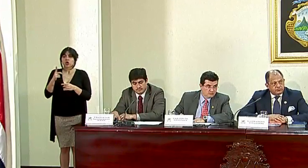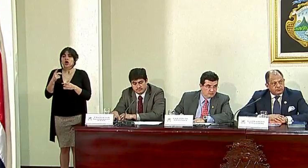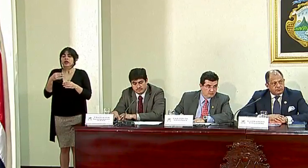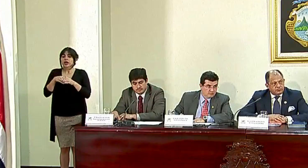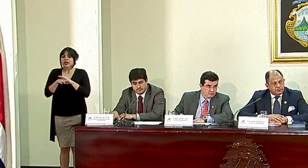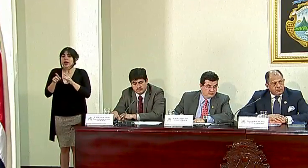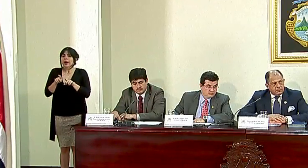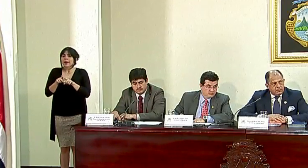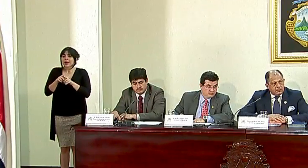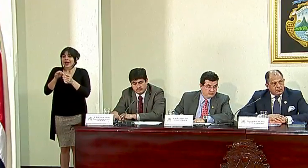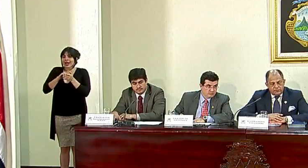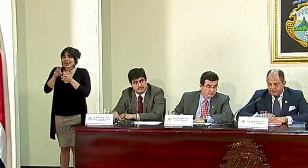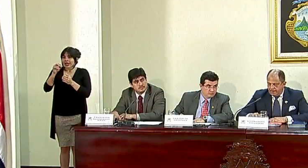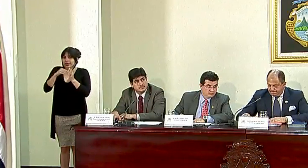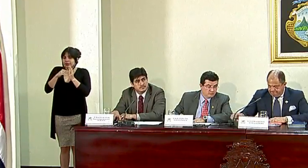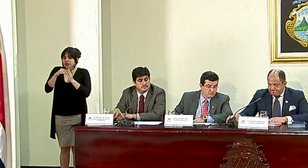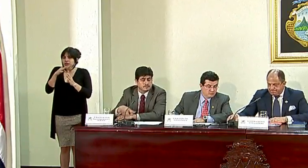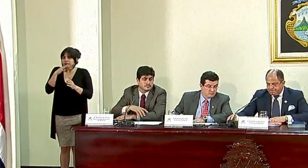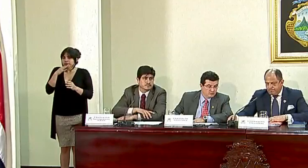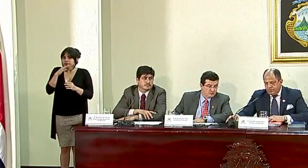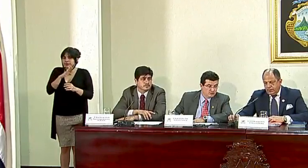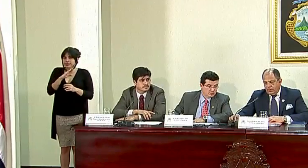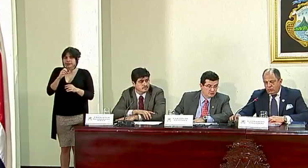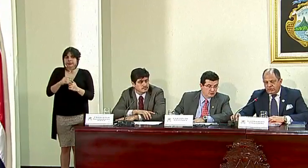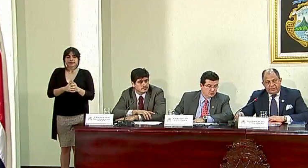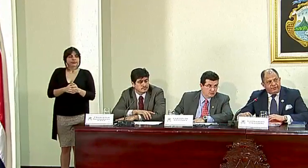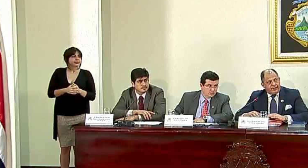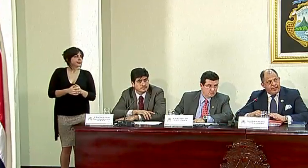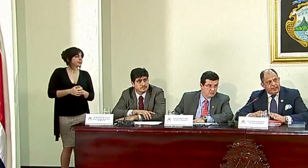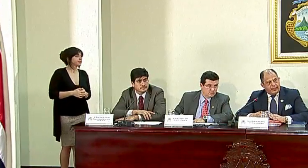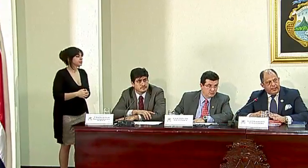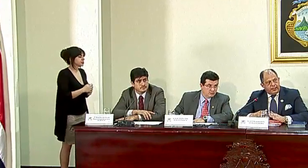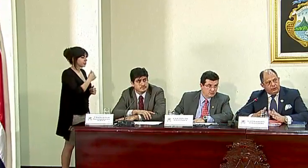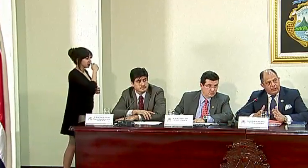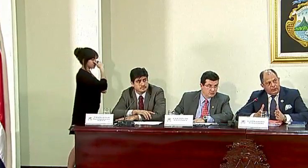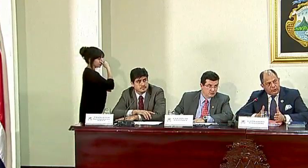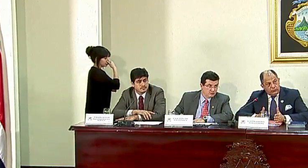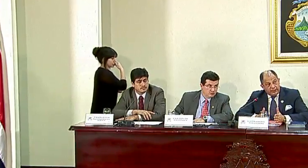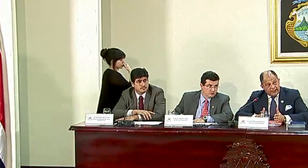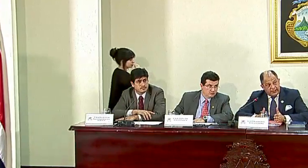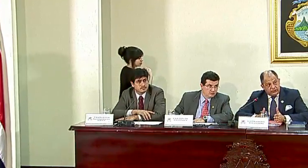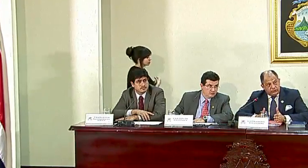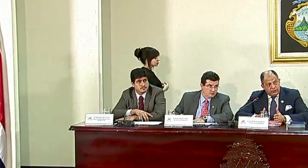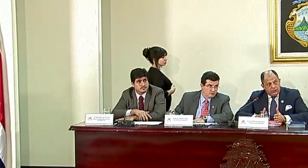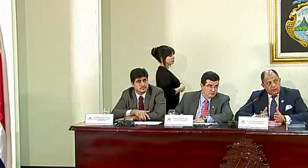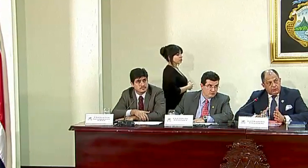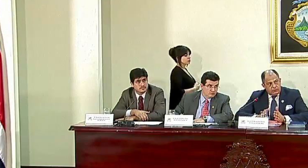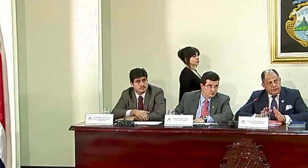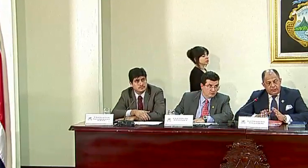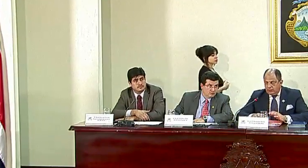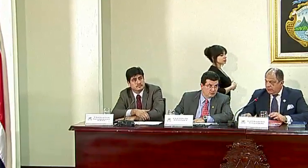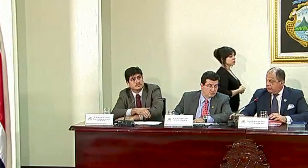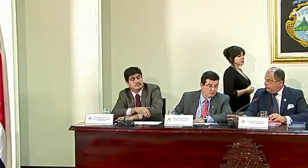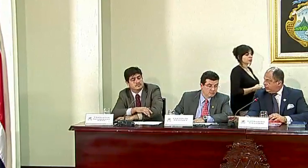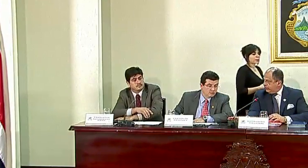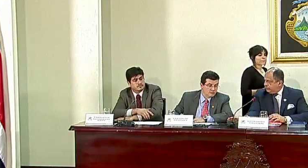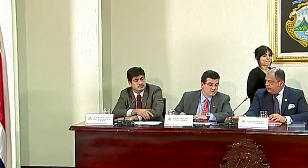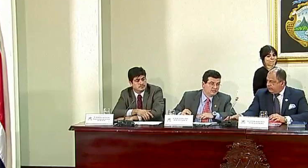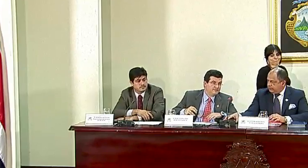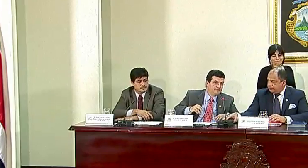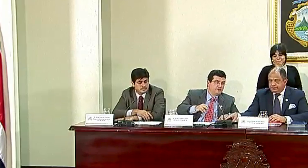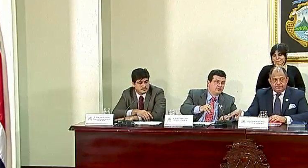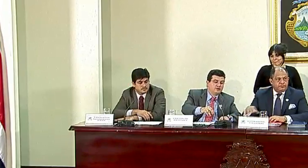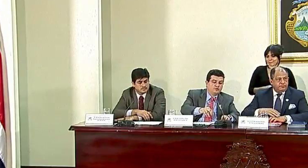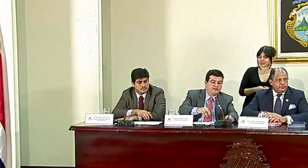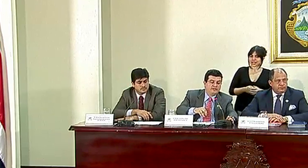a jugar aquí el crédito de 30 millones que hablaba don Sergio? Usted se refiere a lo que cubre el decreto. Correcto, el decreto nacional de emergencias.